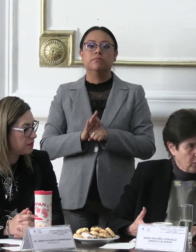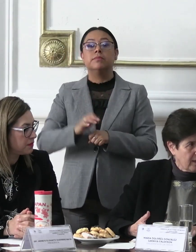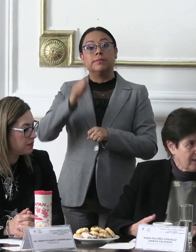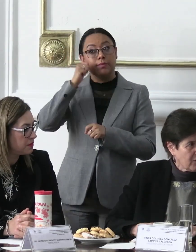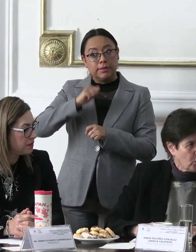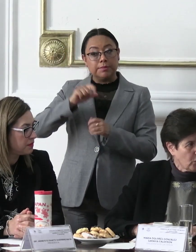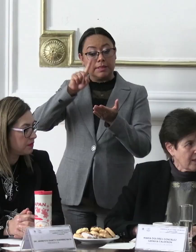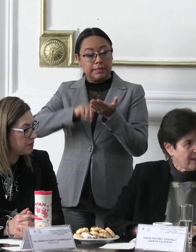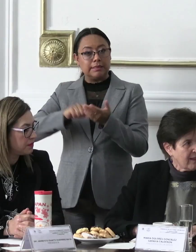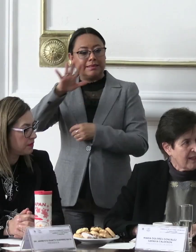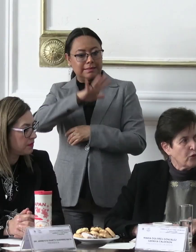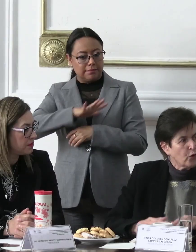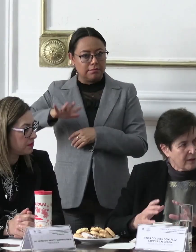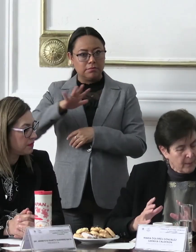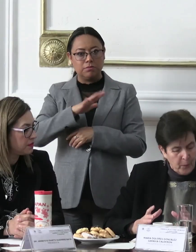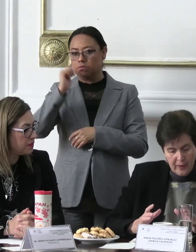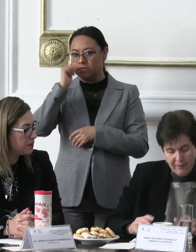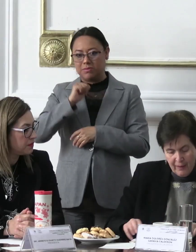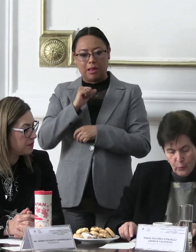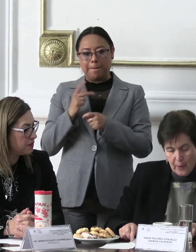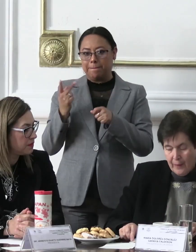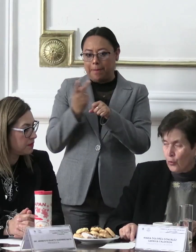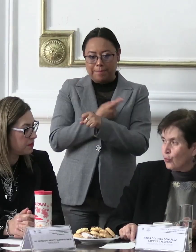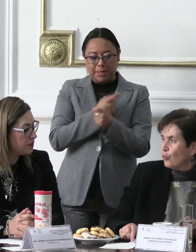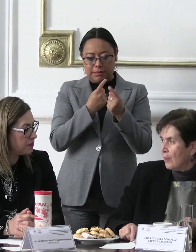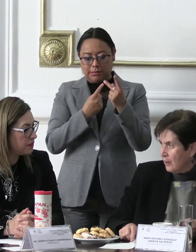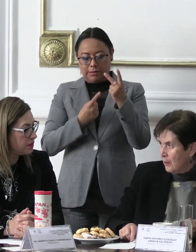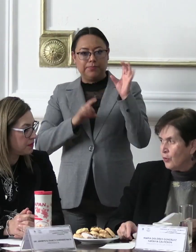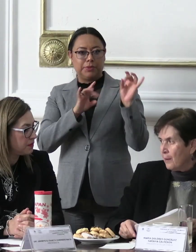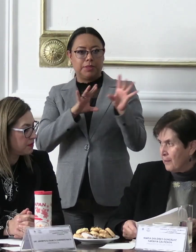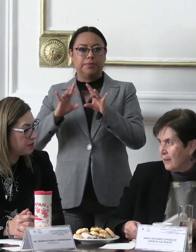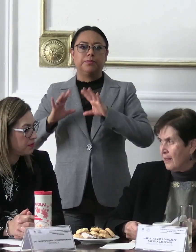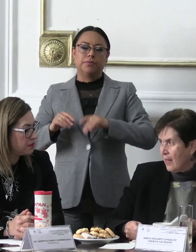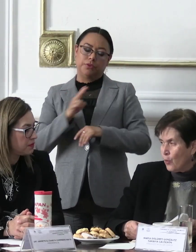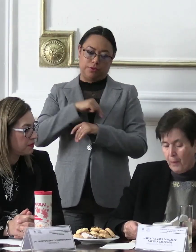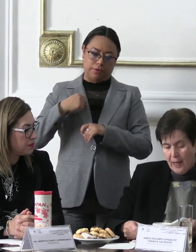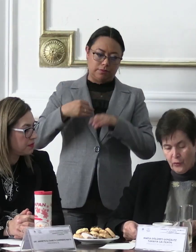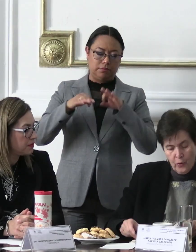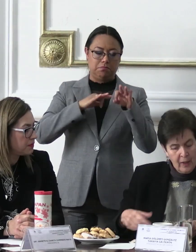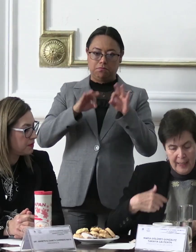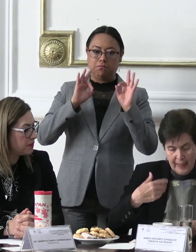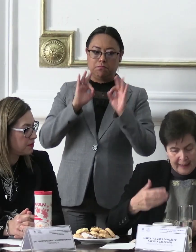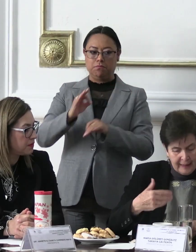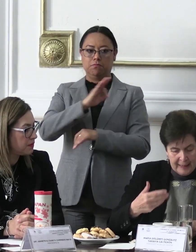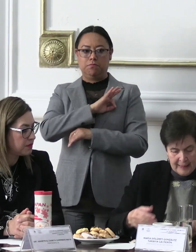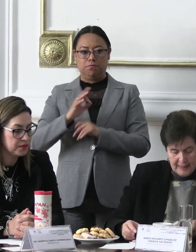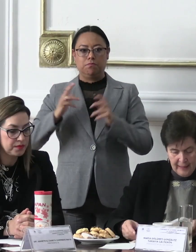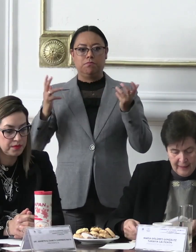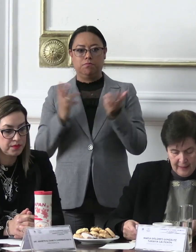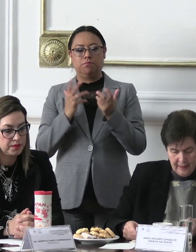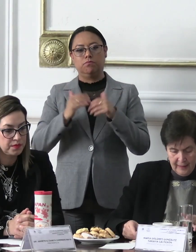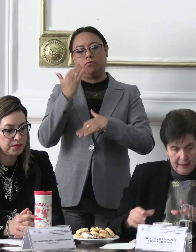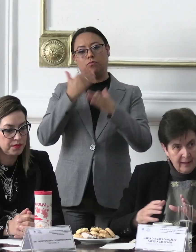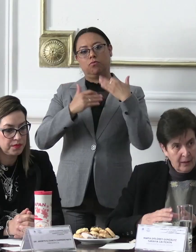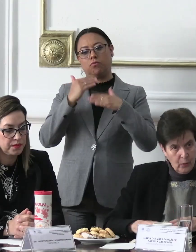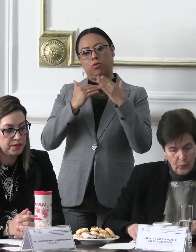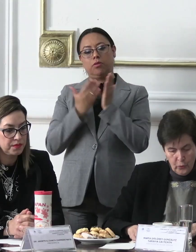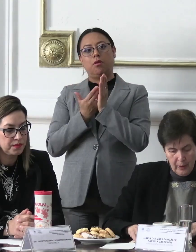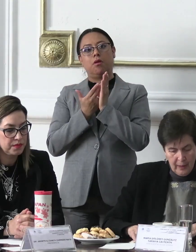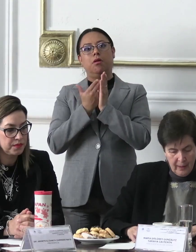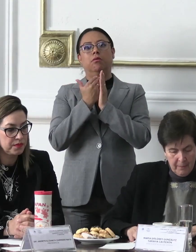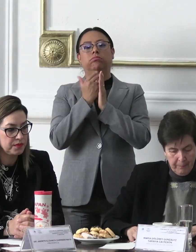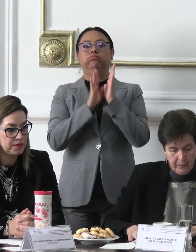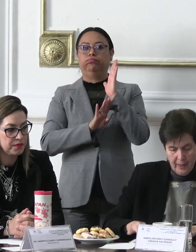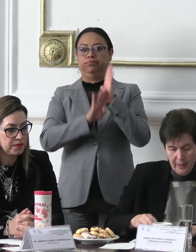donde suceden las cosas, es donde se puede hacer un trabajo sustantivo también de largo plazo, que trasciende